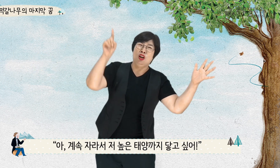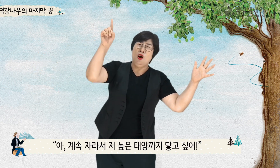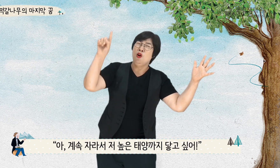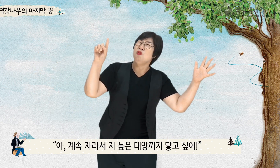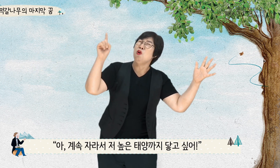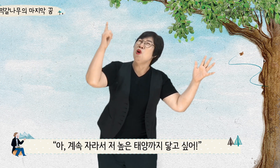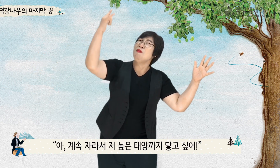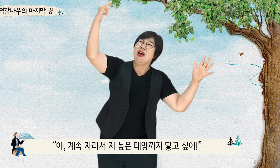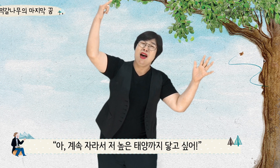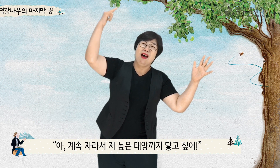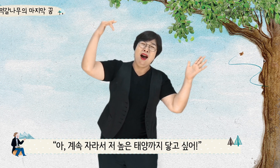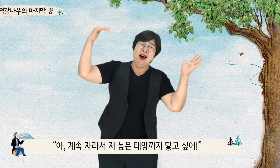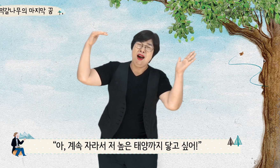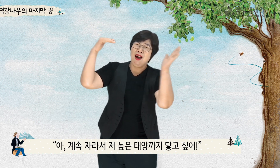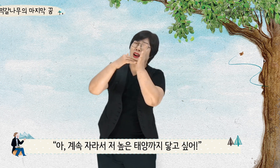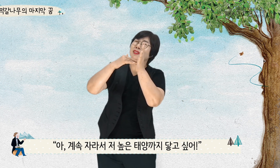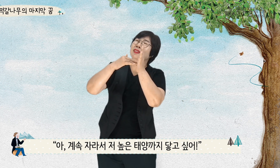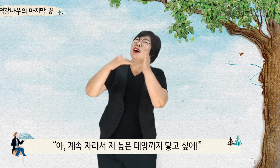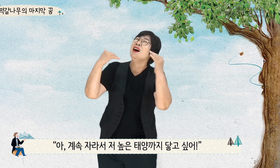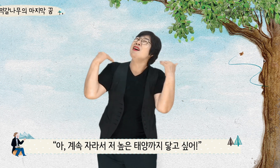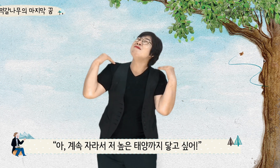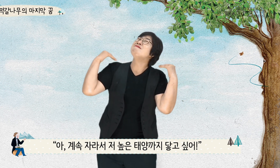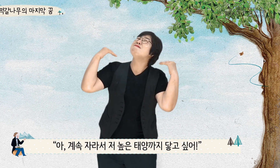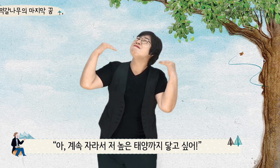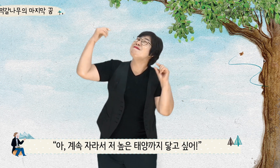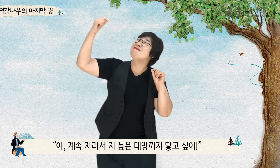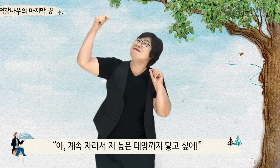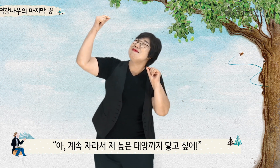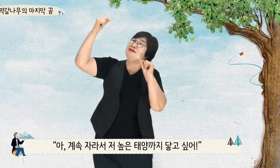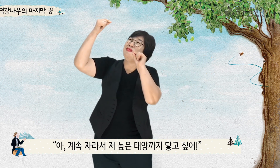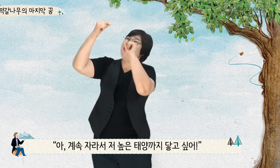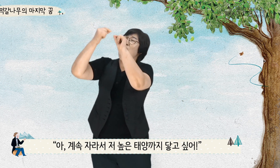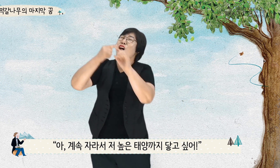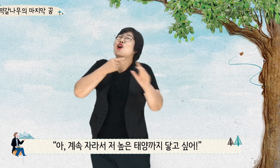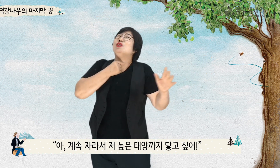아, 계속 자라서 저 높은 태양까지 닿고 싶어.